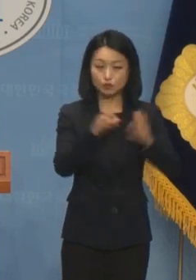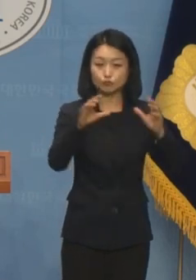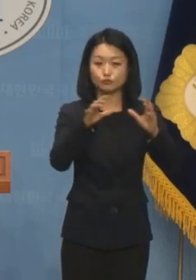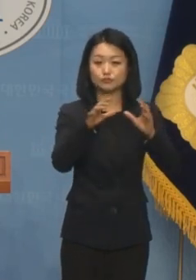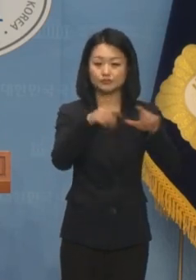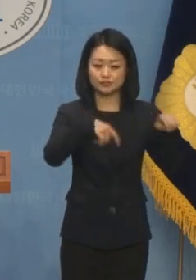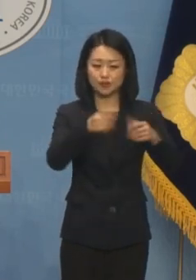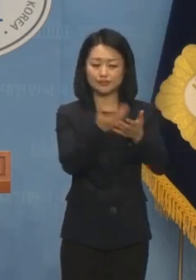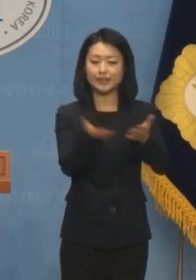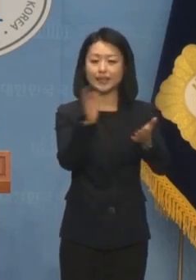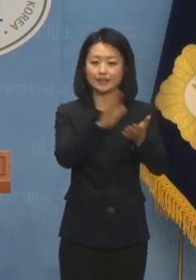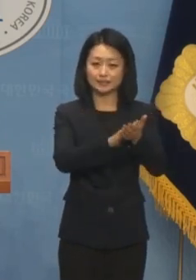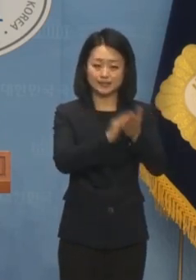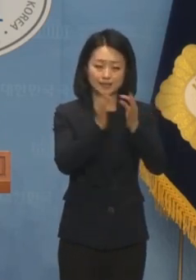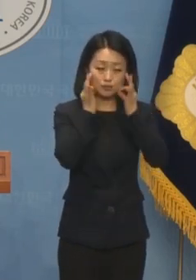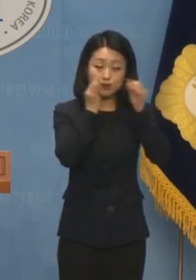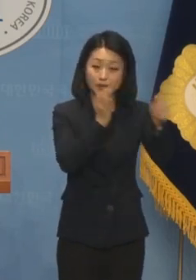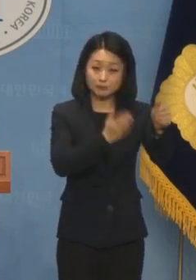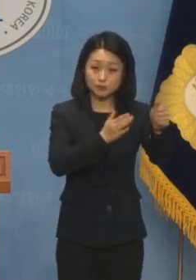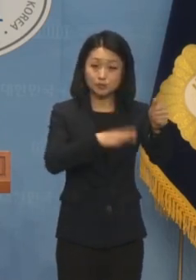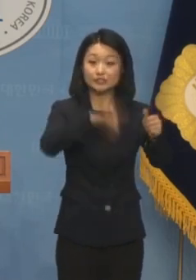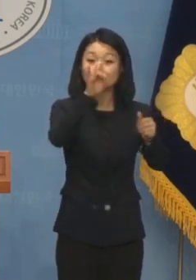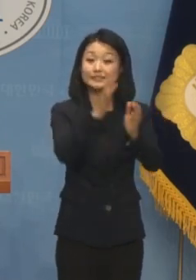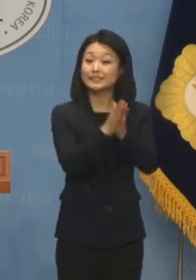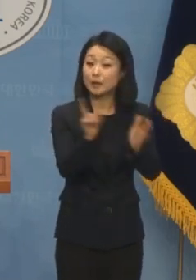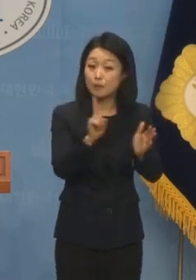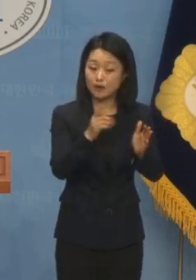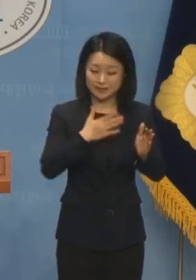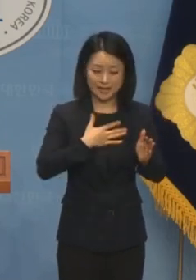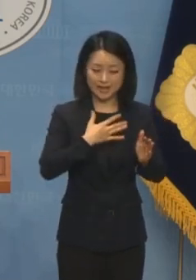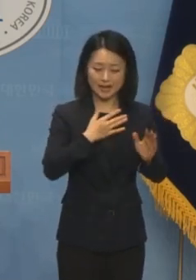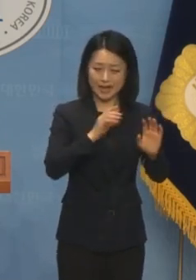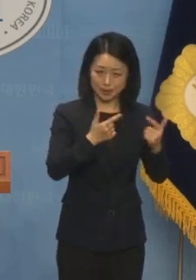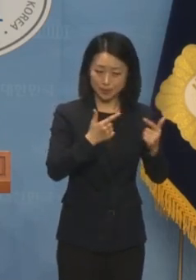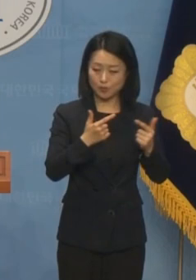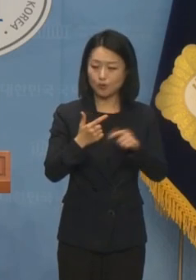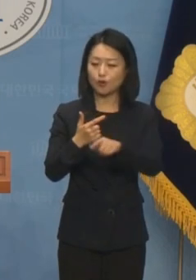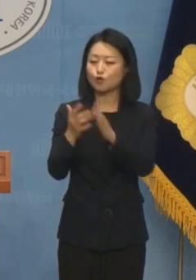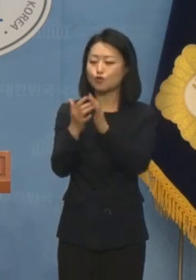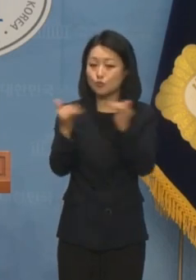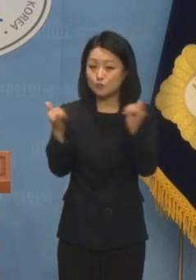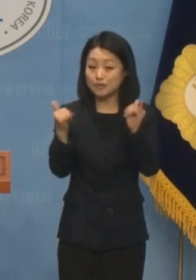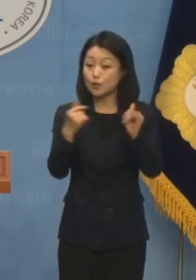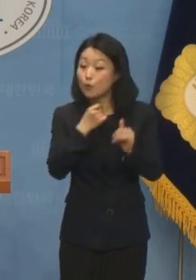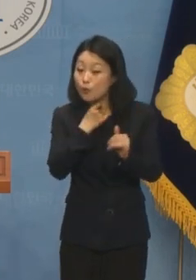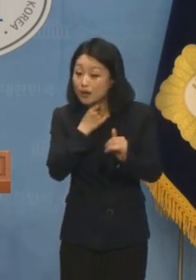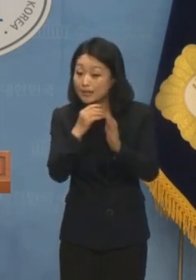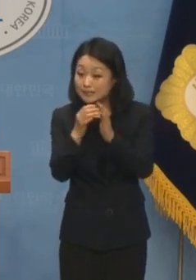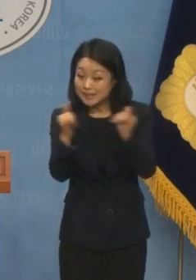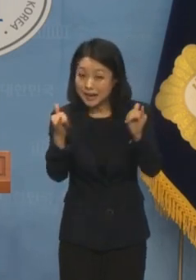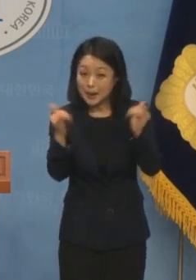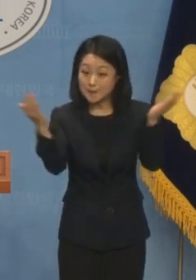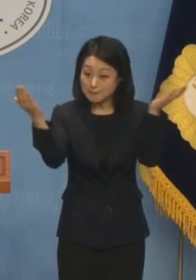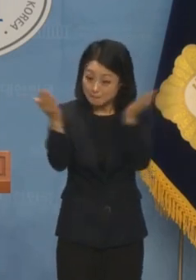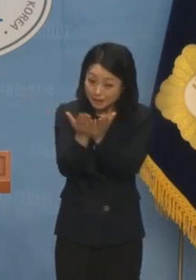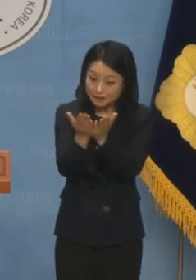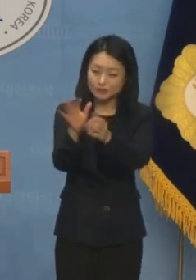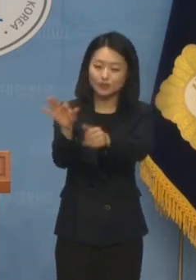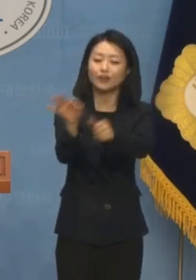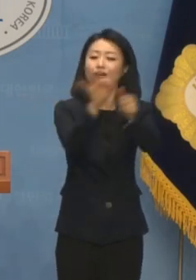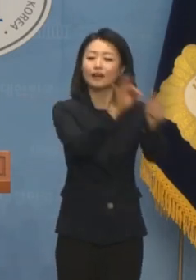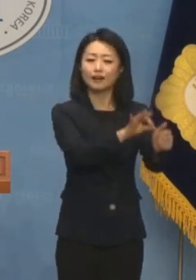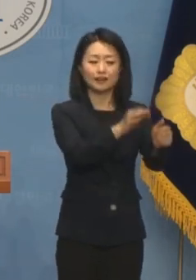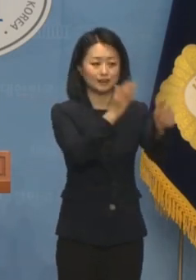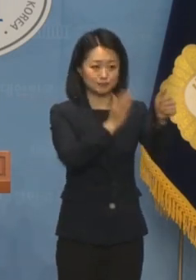힘쓰길 바랍니다. 그 시작은 자신이 아닌 국민 눈높이에 맞는 인물을 임명하는 것임을